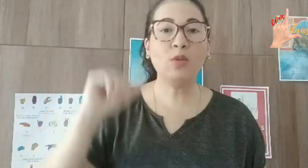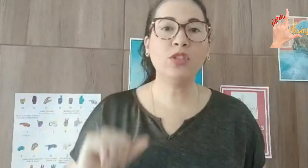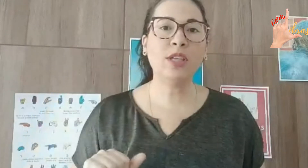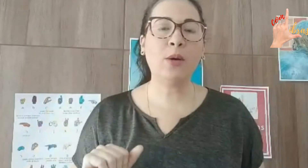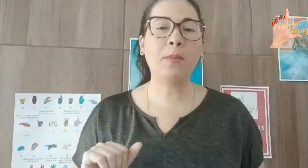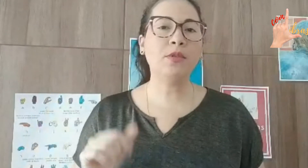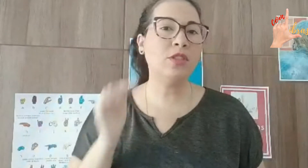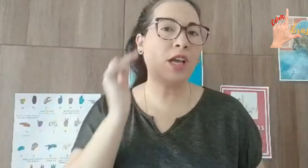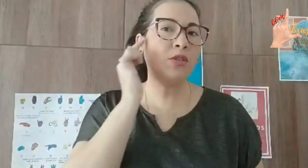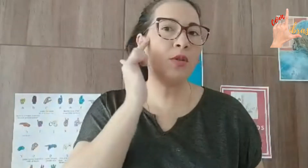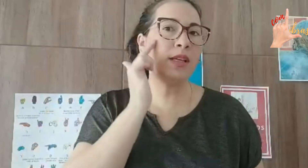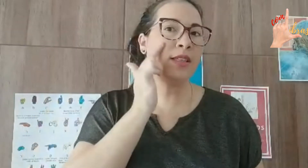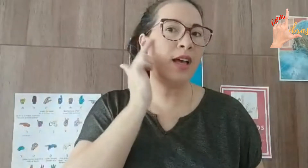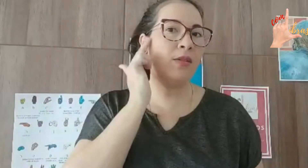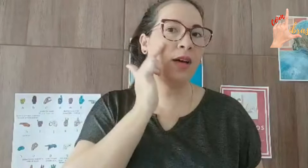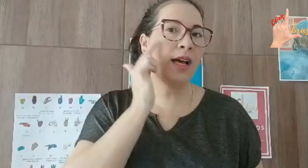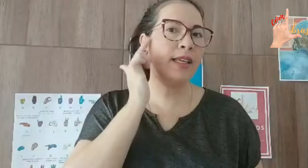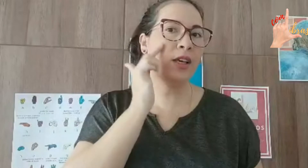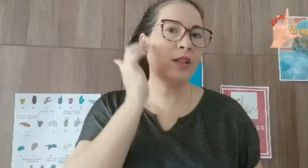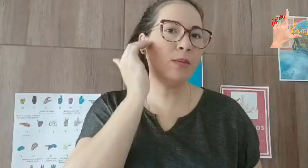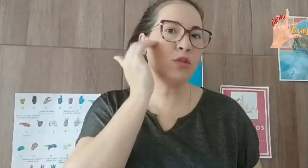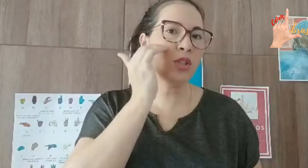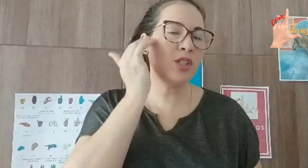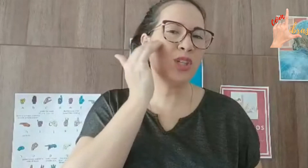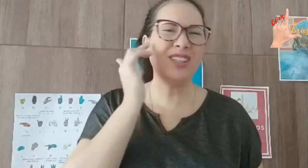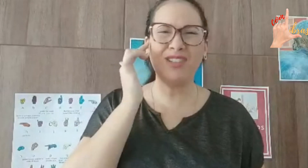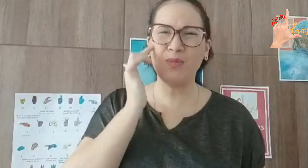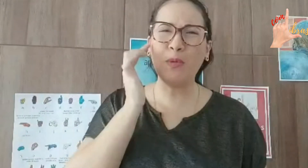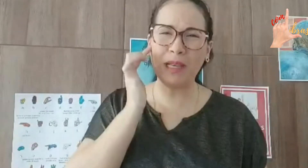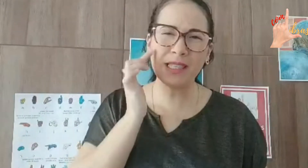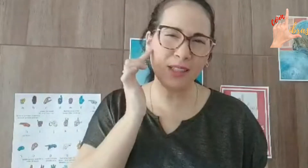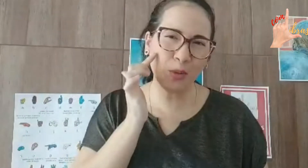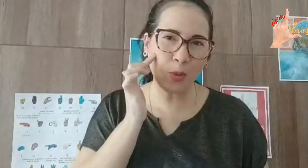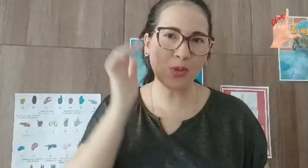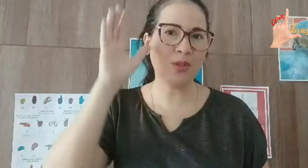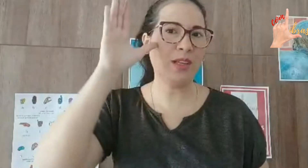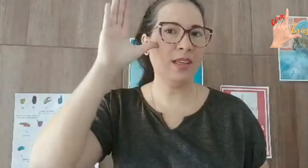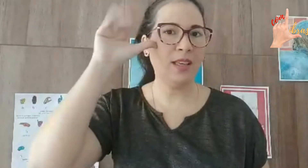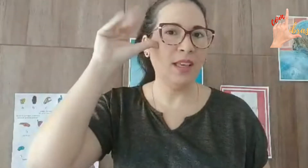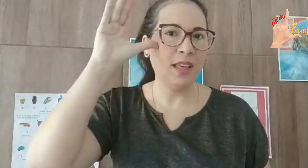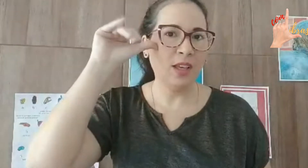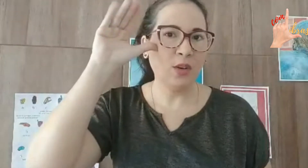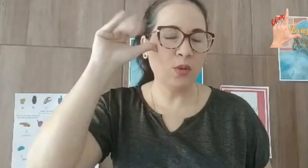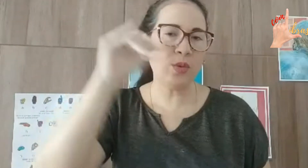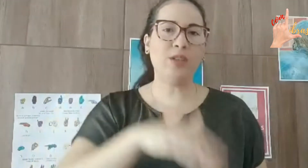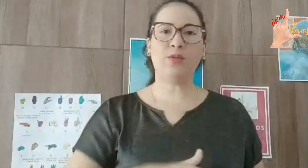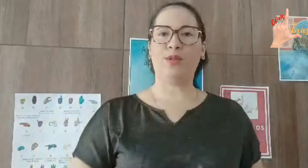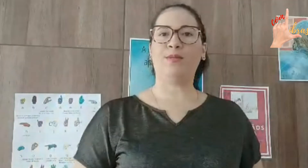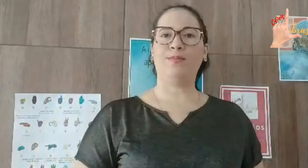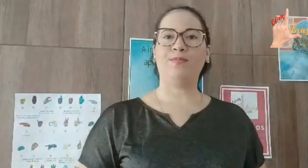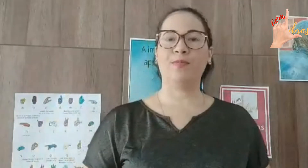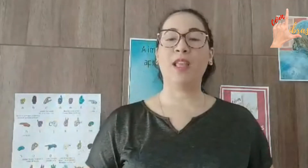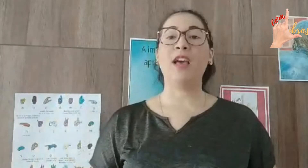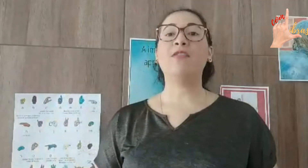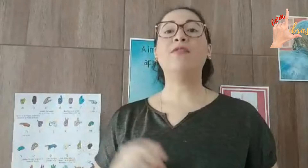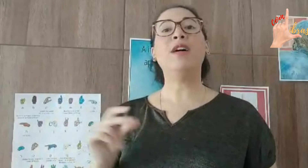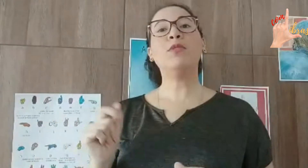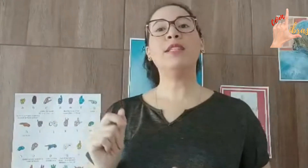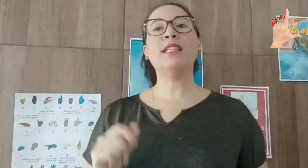Aonde é o ponto de articulação? Aqui, ó, na bochecha. É tipo maçã do rosto, né? Curioso. Vamos